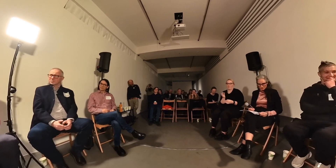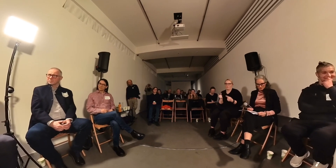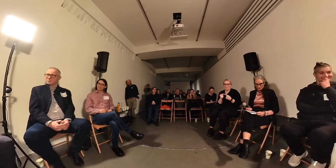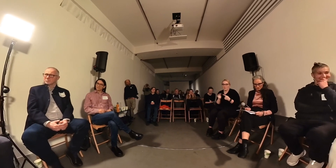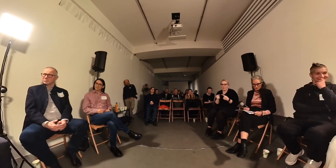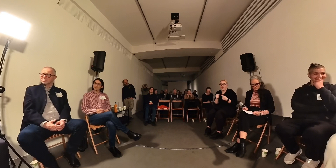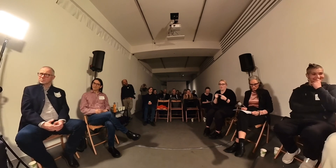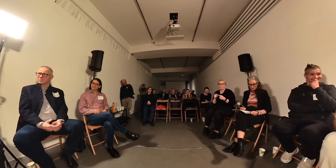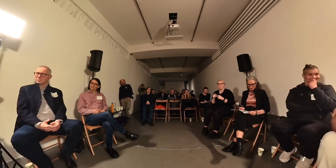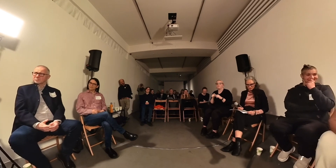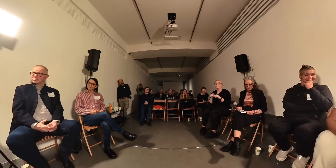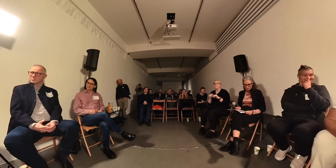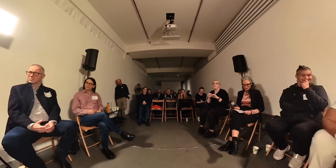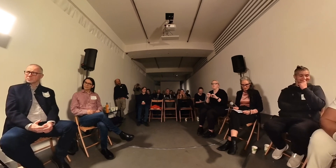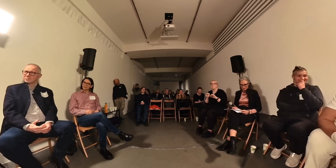ako reagovať.